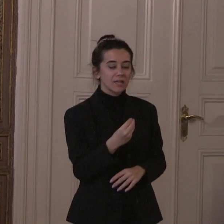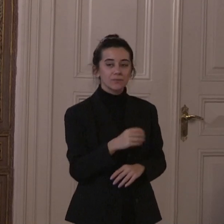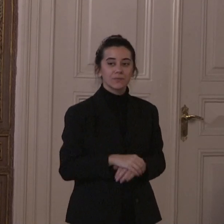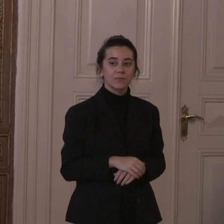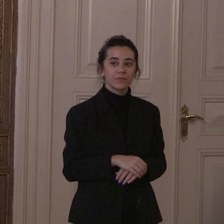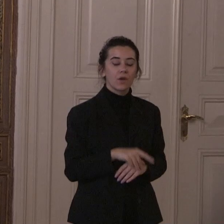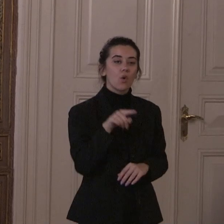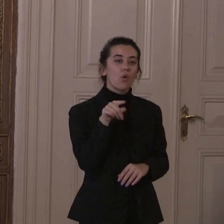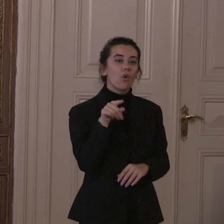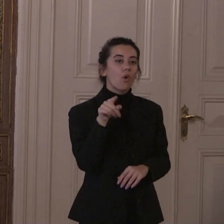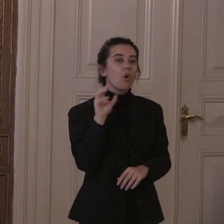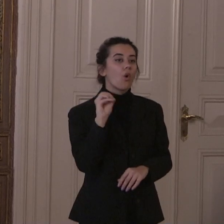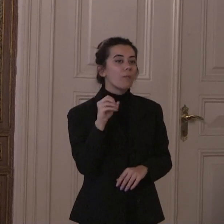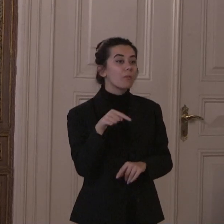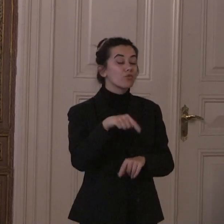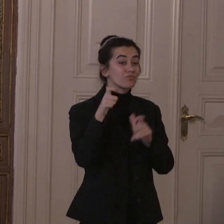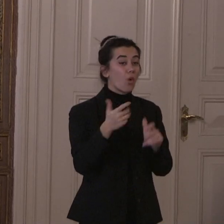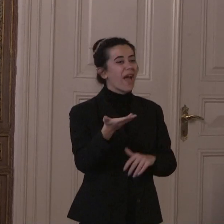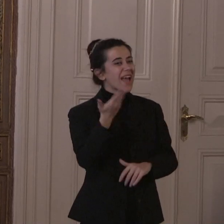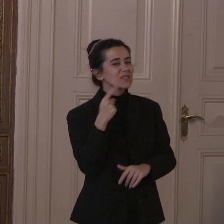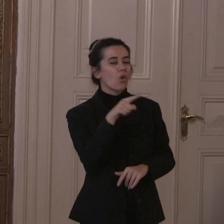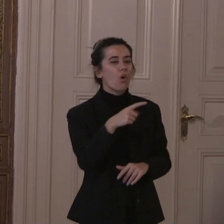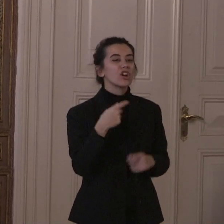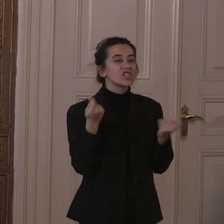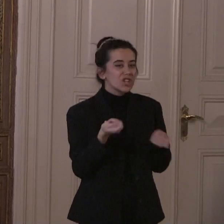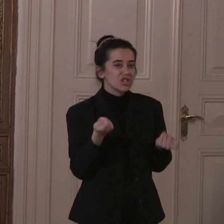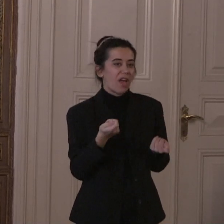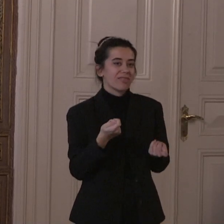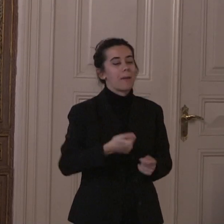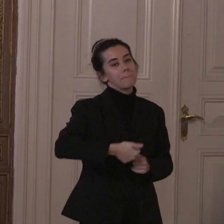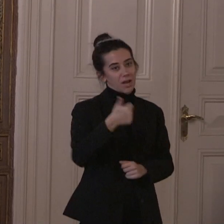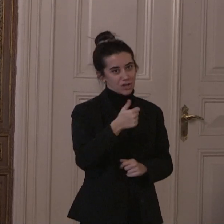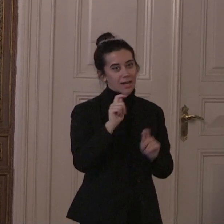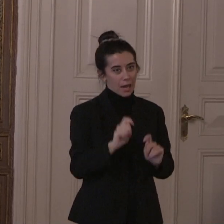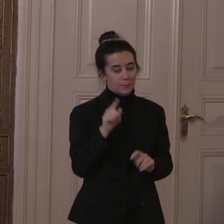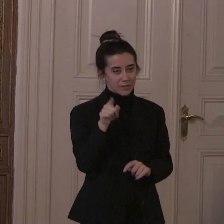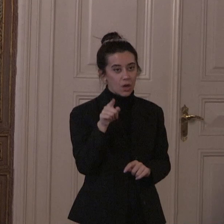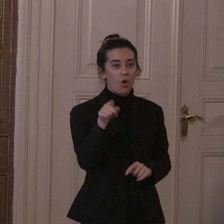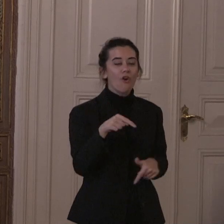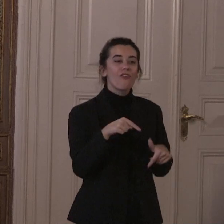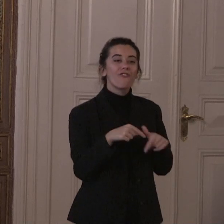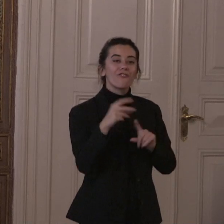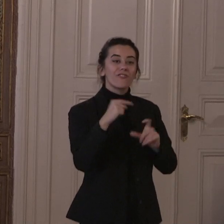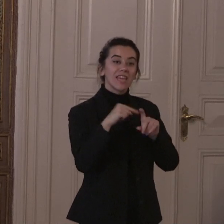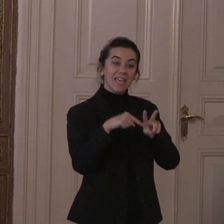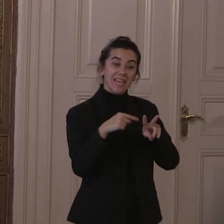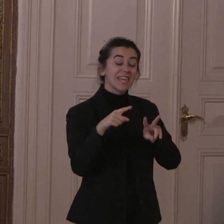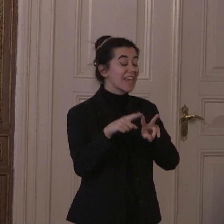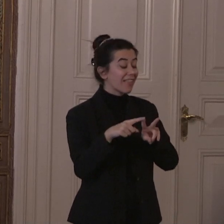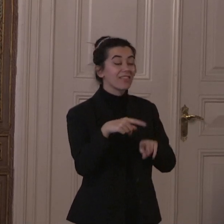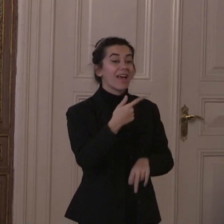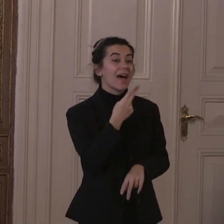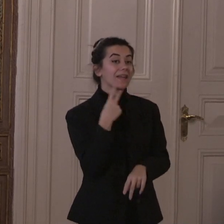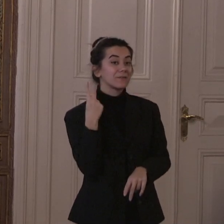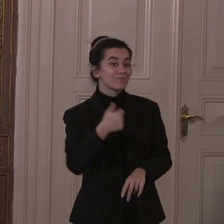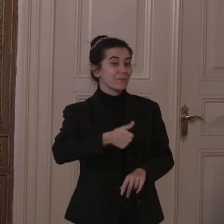hocam burada o zaman personel daire başkanıydı. Onun da olduğu filial başkanlığında böyle bir genel